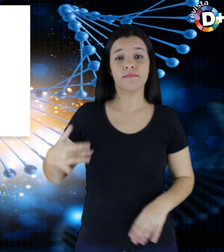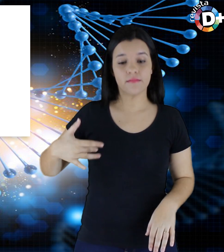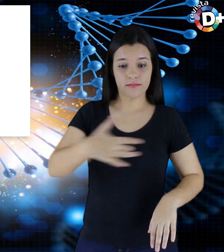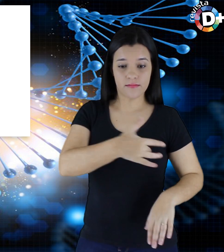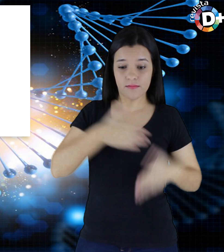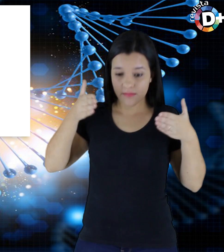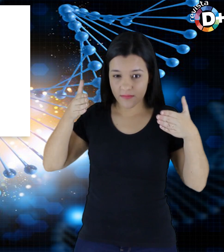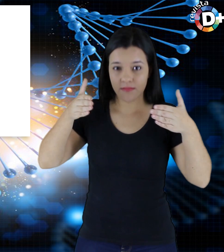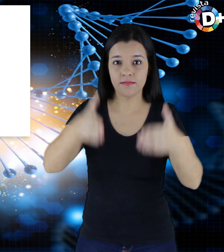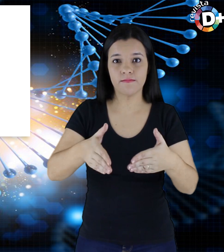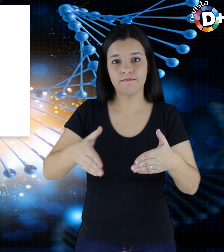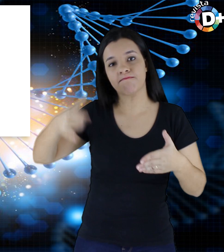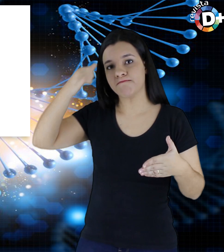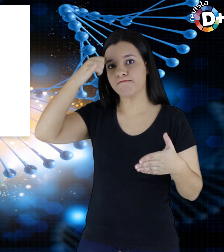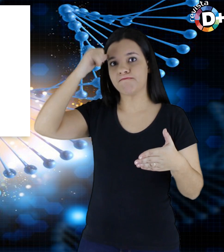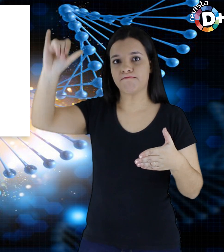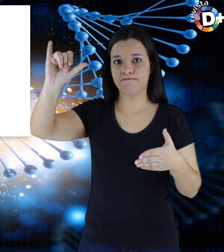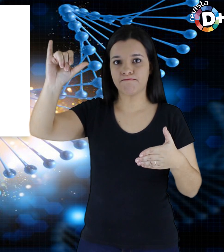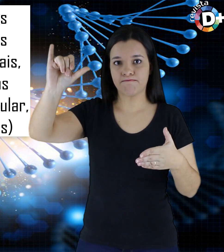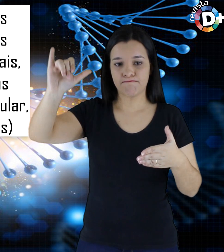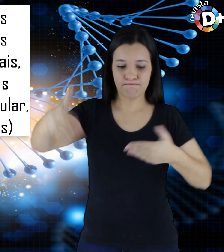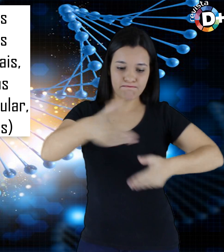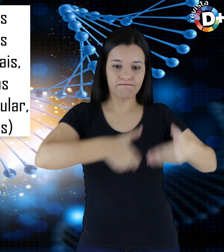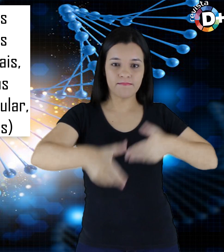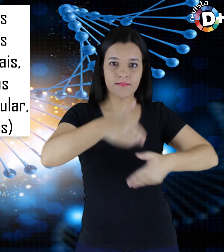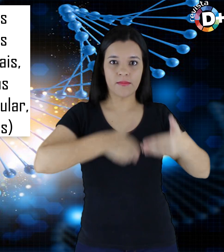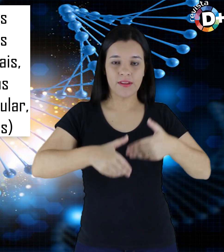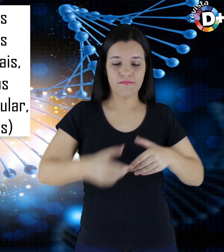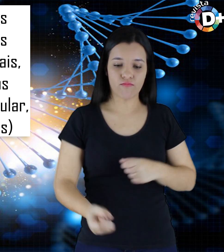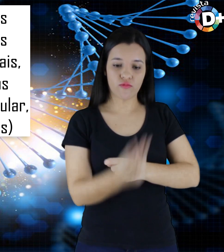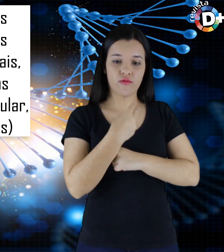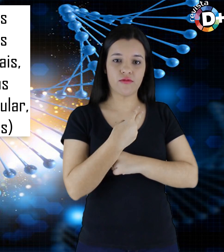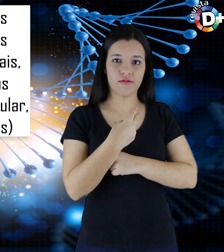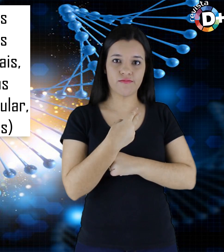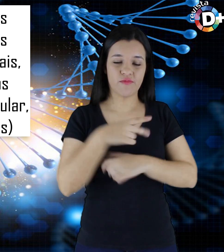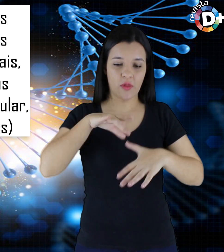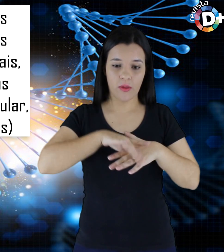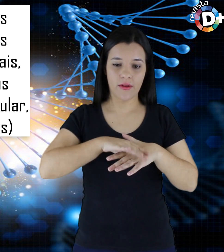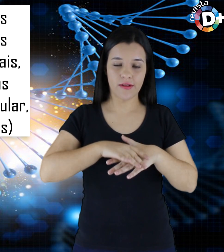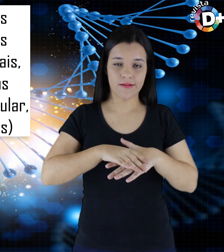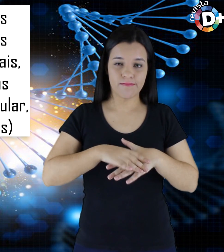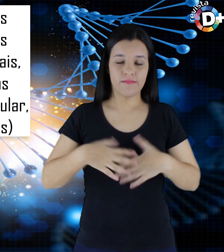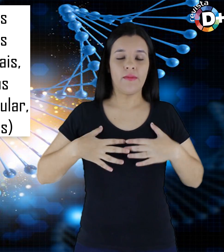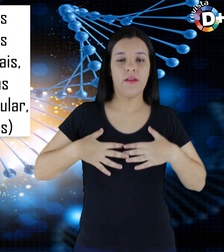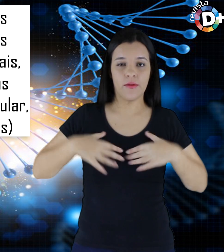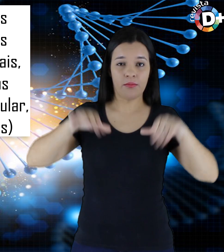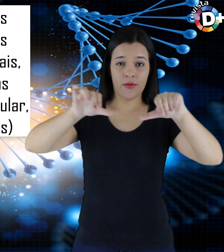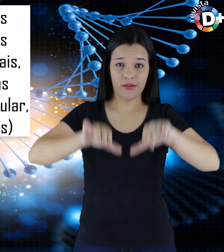clínico é focado em evitar e tratar as infecções respiratórias, os